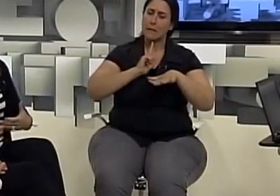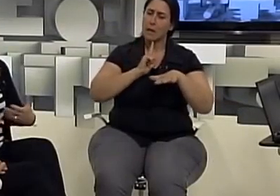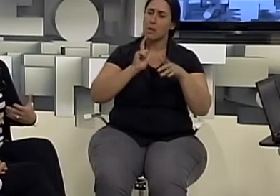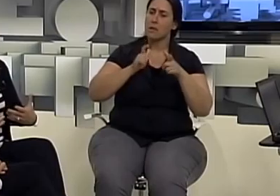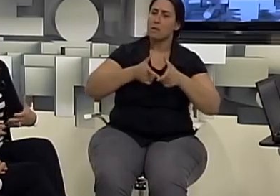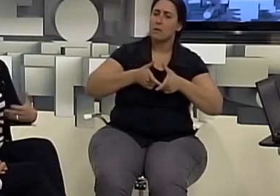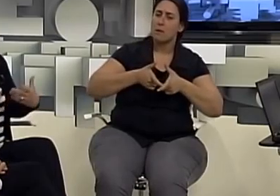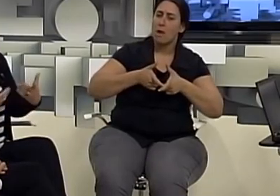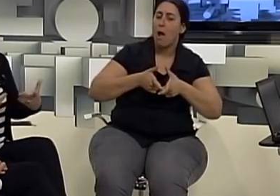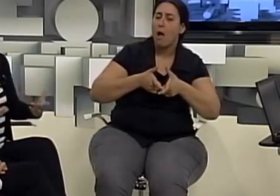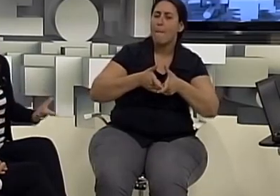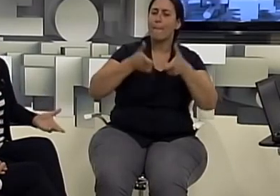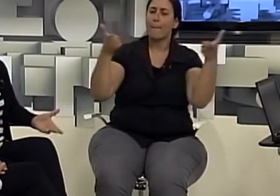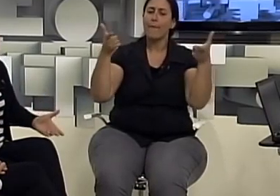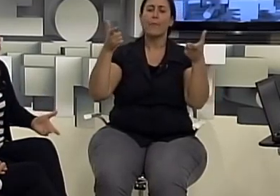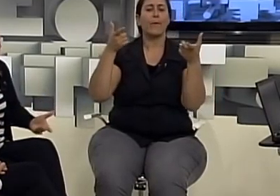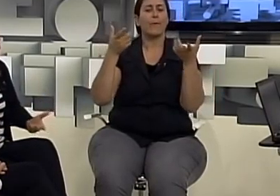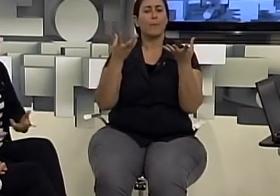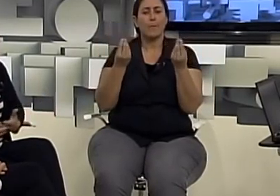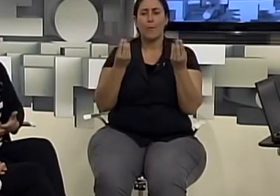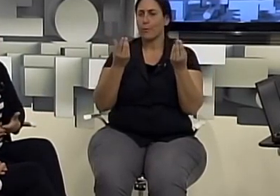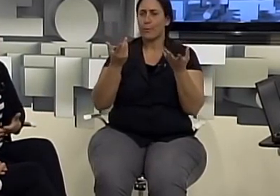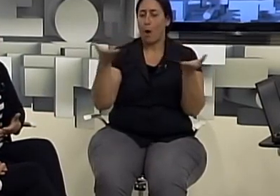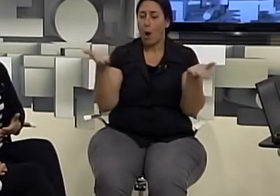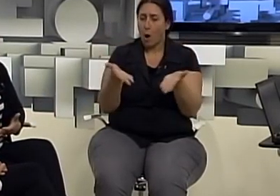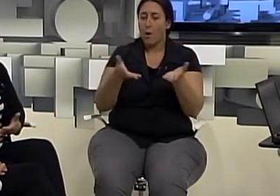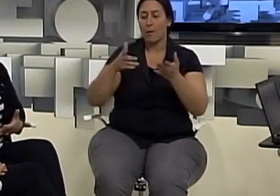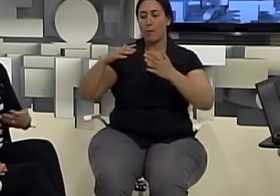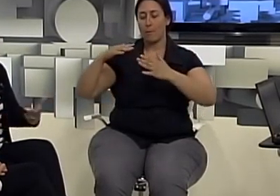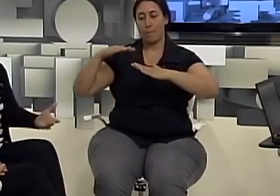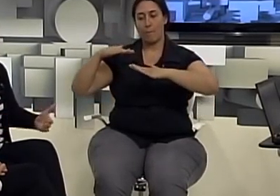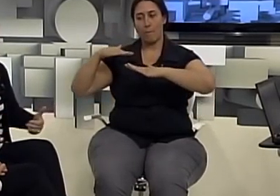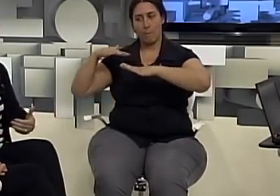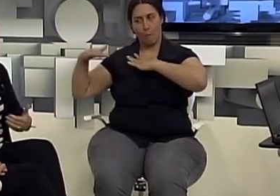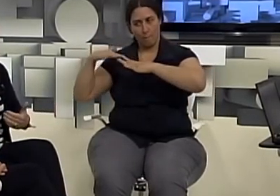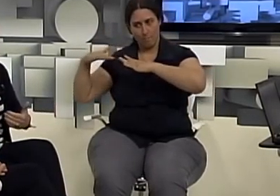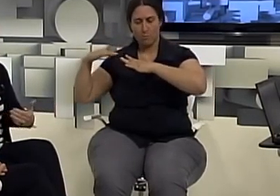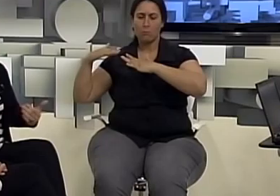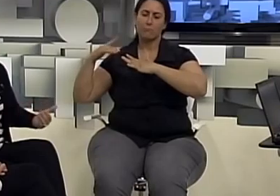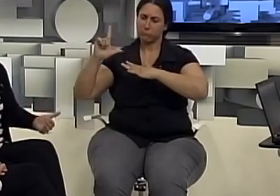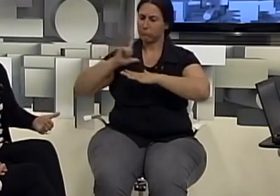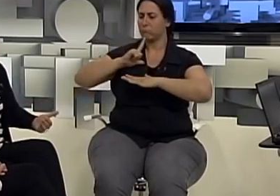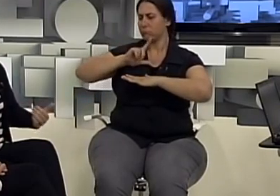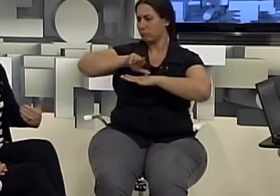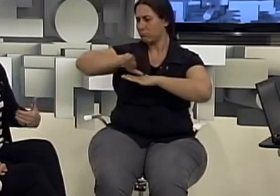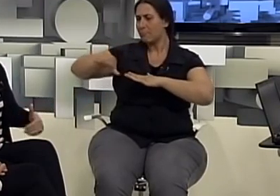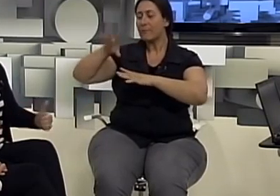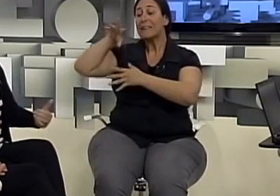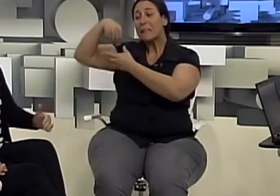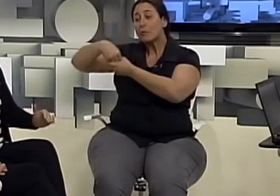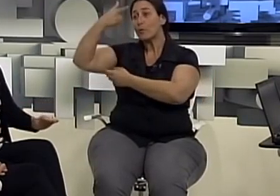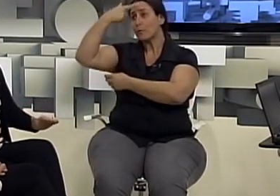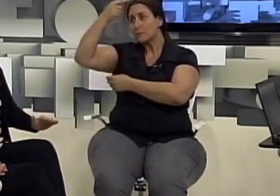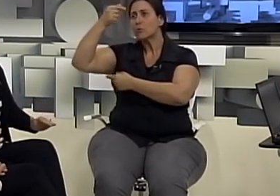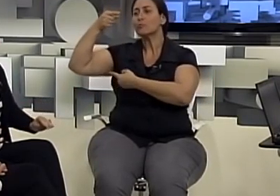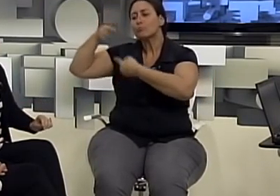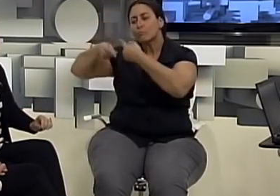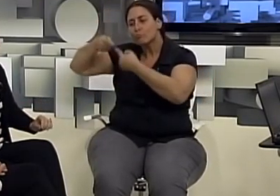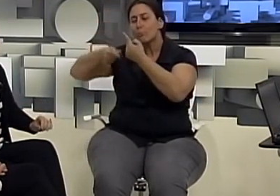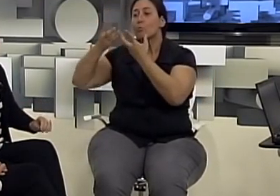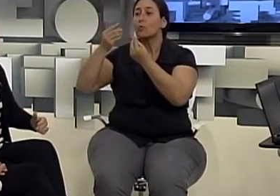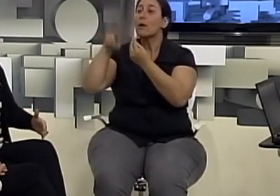um crescente outro movimento, oriundo do movimento social e também da academia, que nós chamamos de